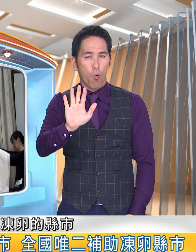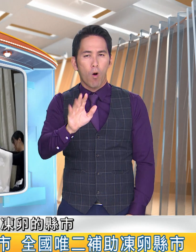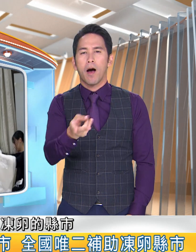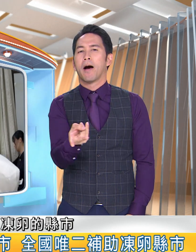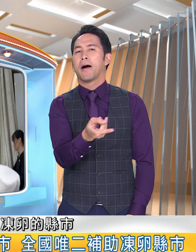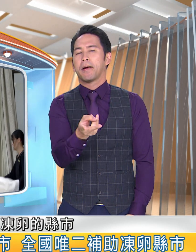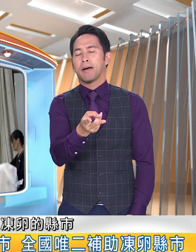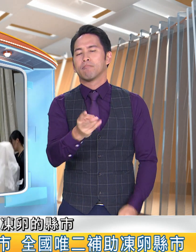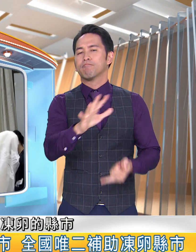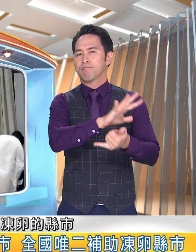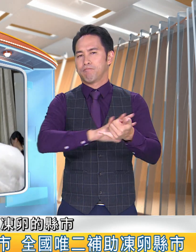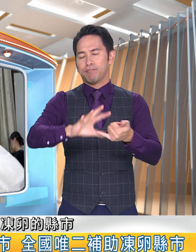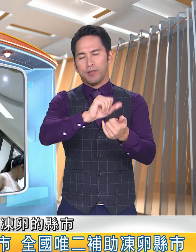市。